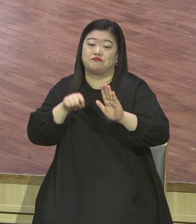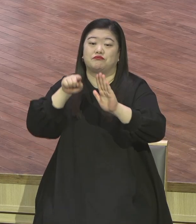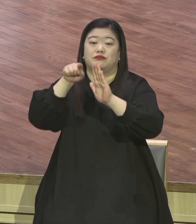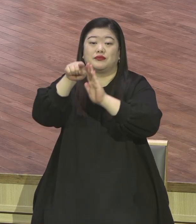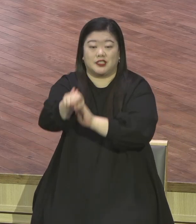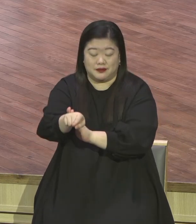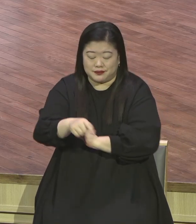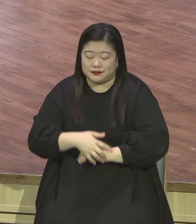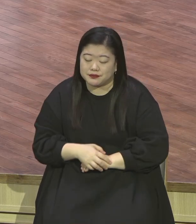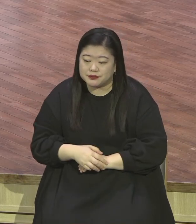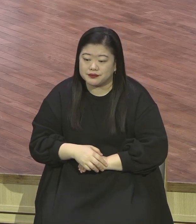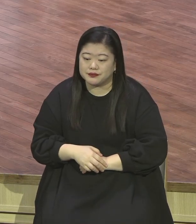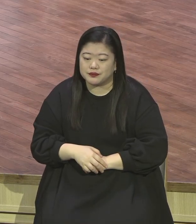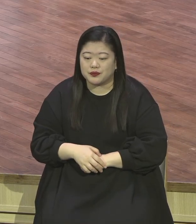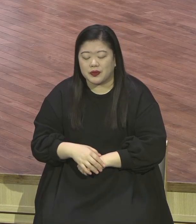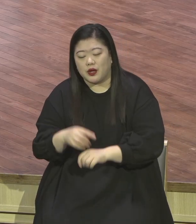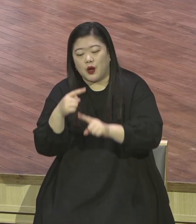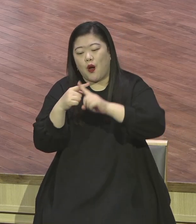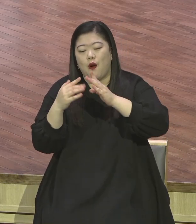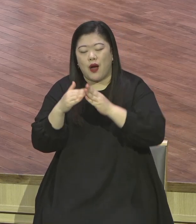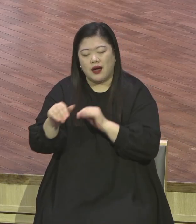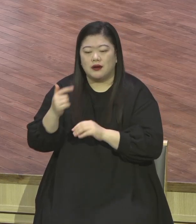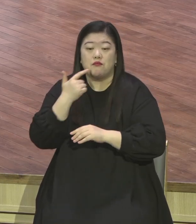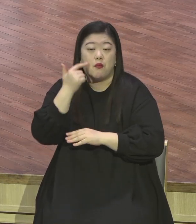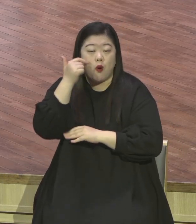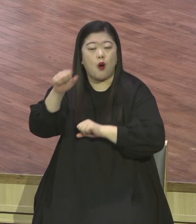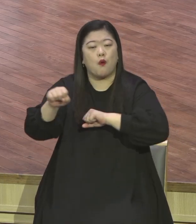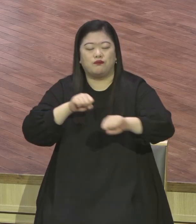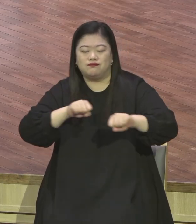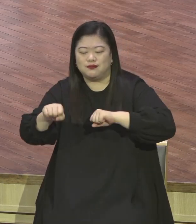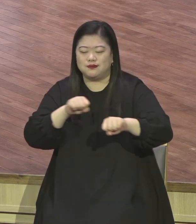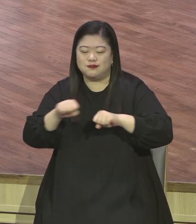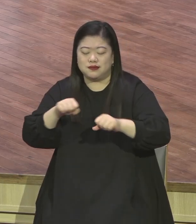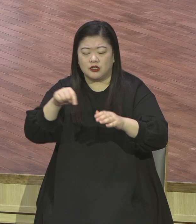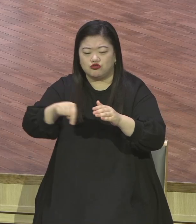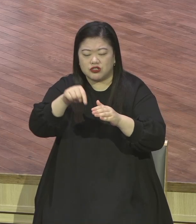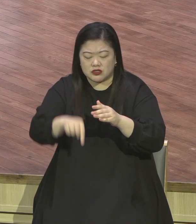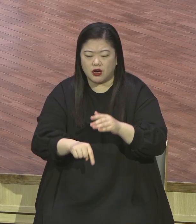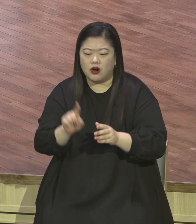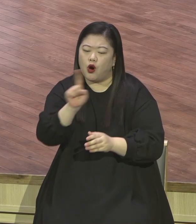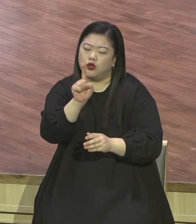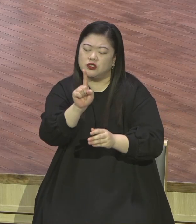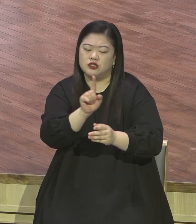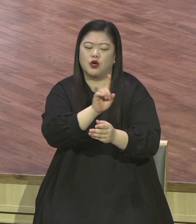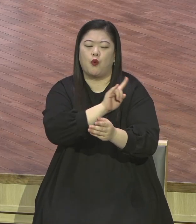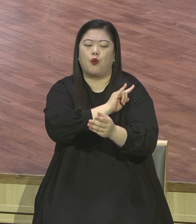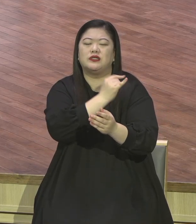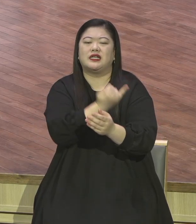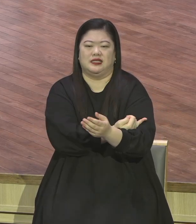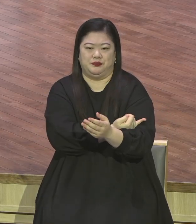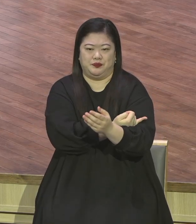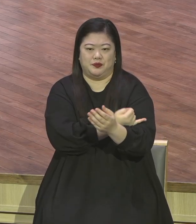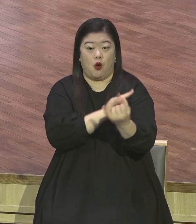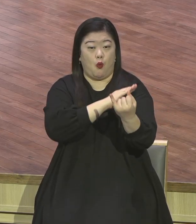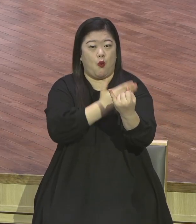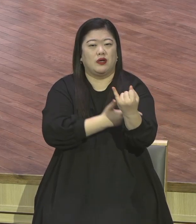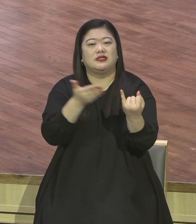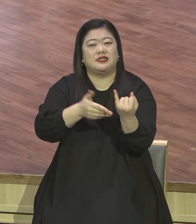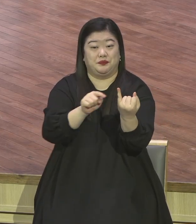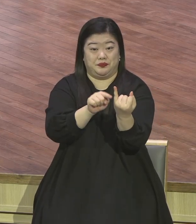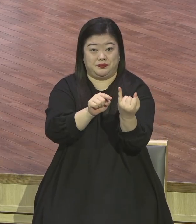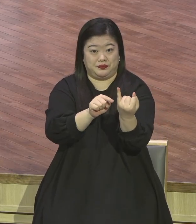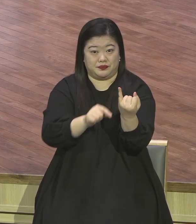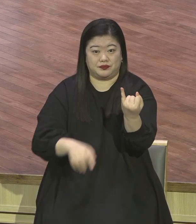그 교회에 왕은니라고 하는 권사님이 계세요 권사님이 계시는데